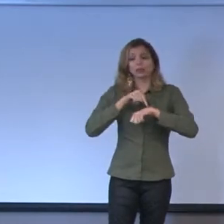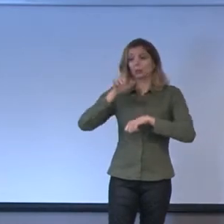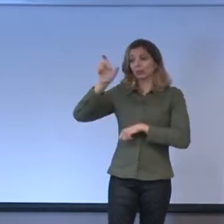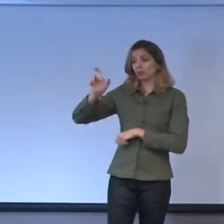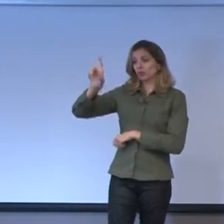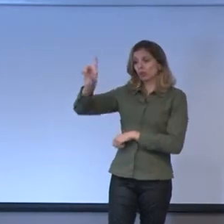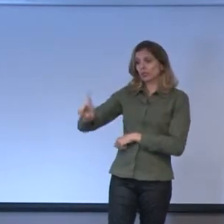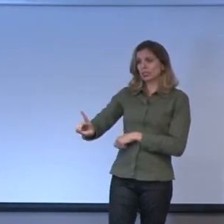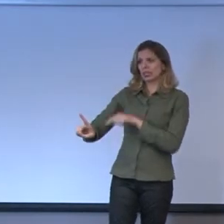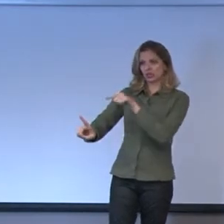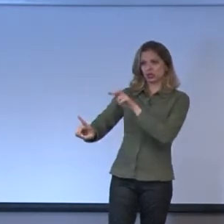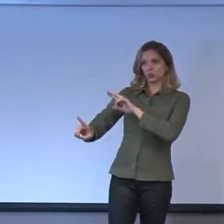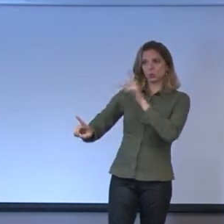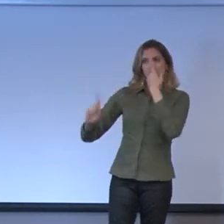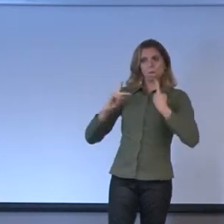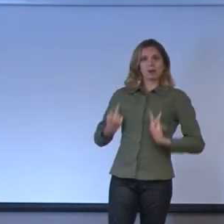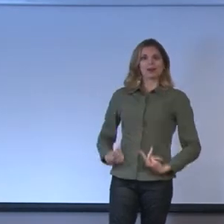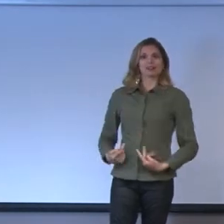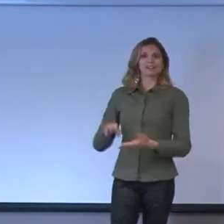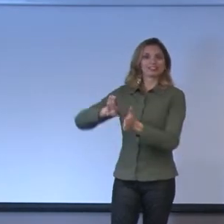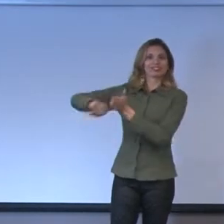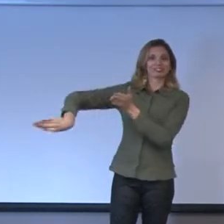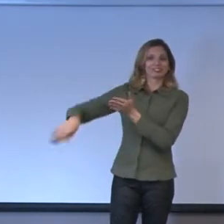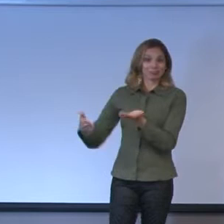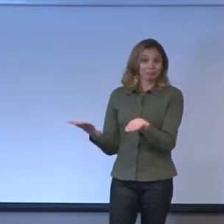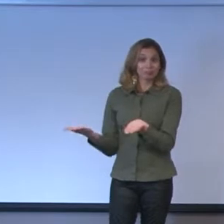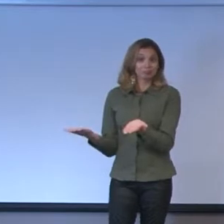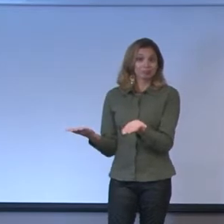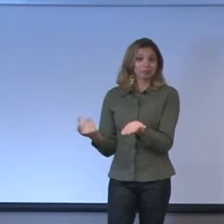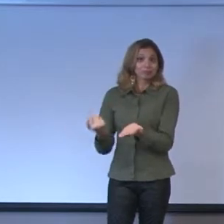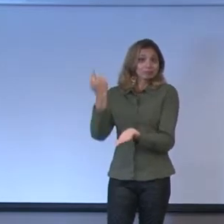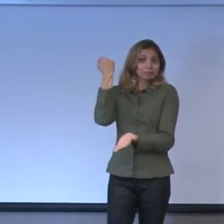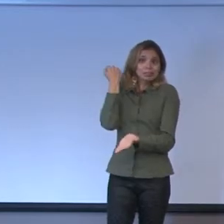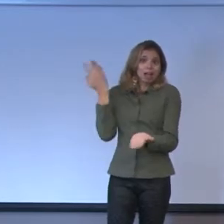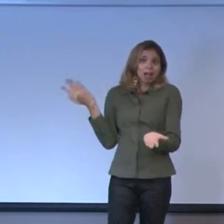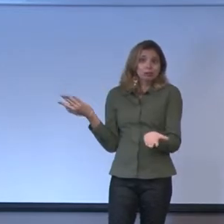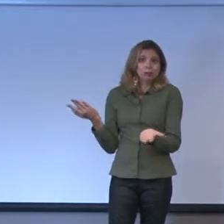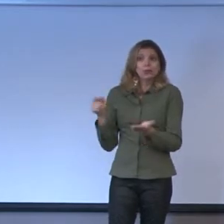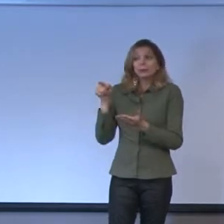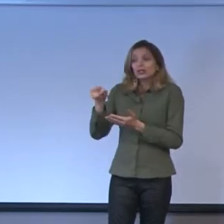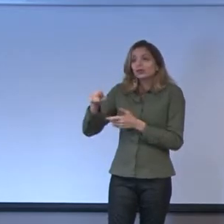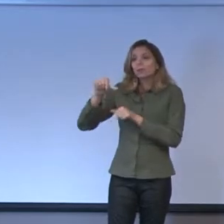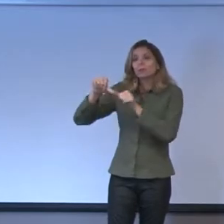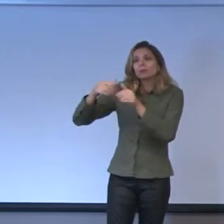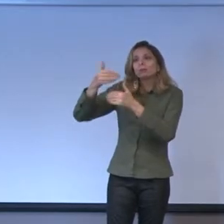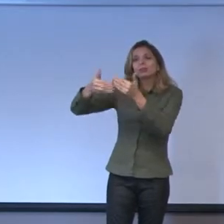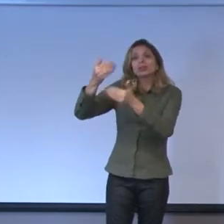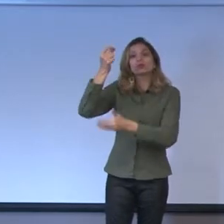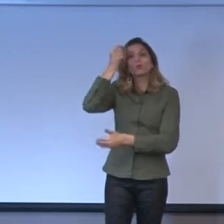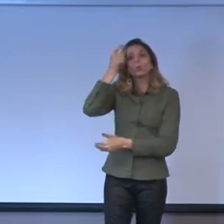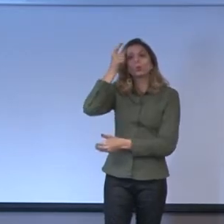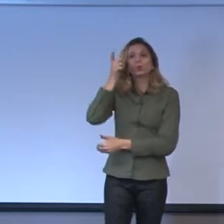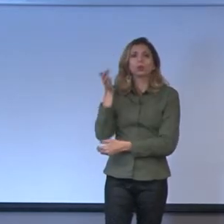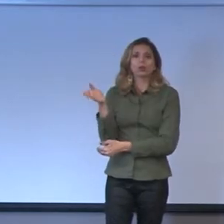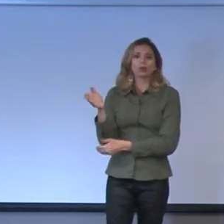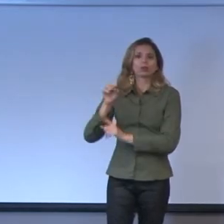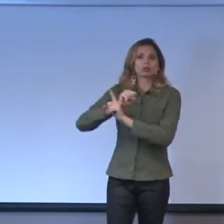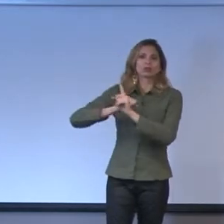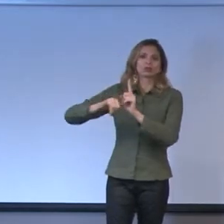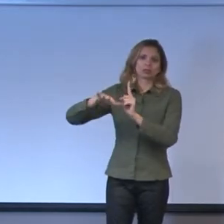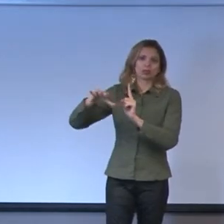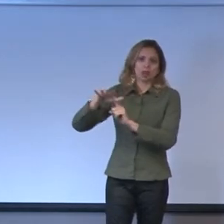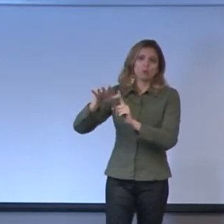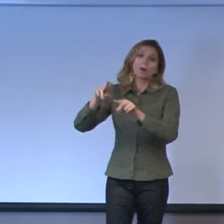não era considerada um ser humano, né? Então, acho que esse processo cultural e social